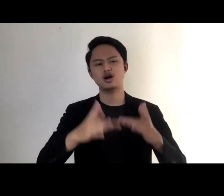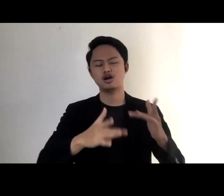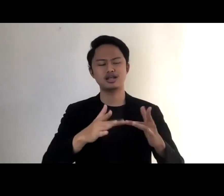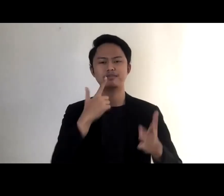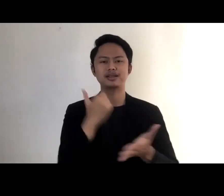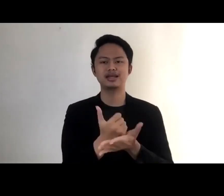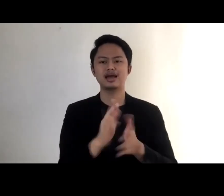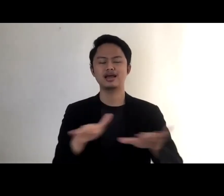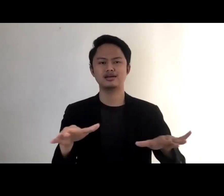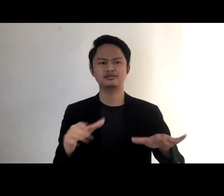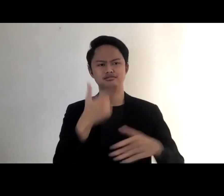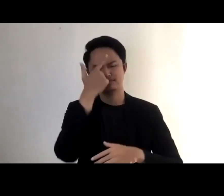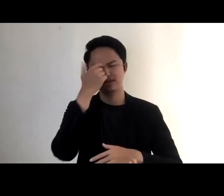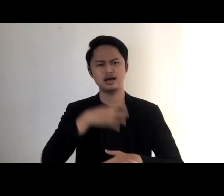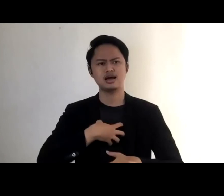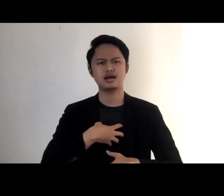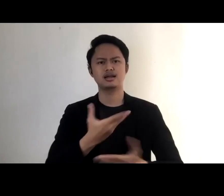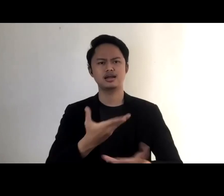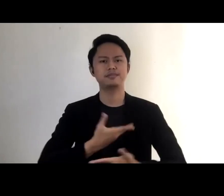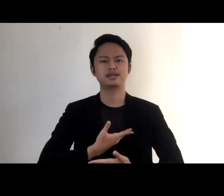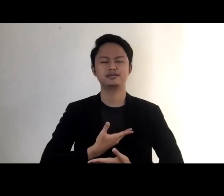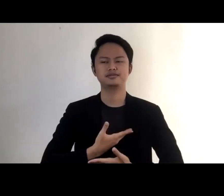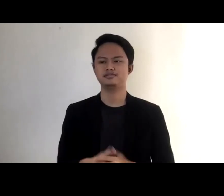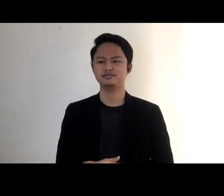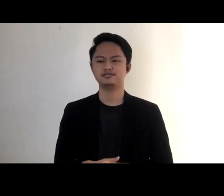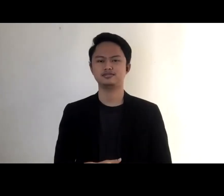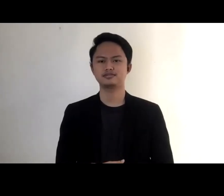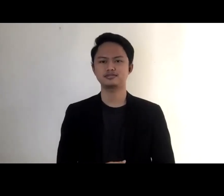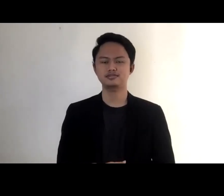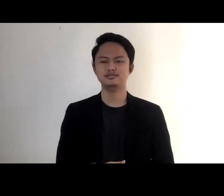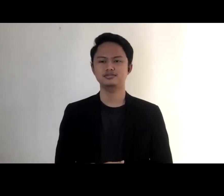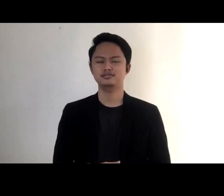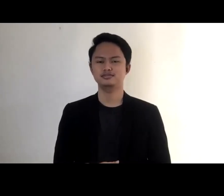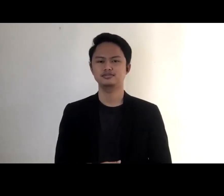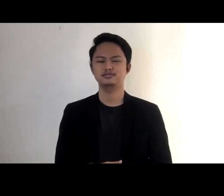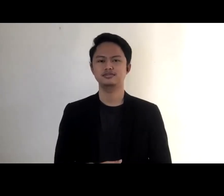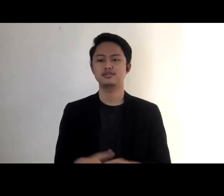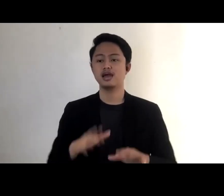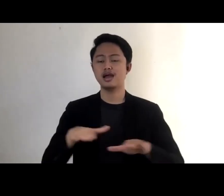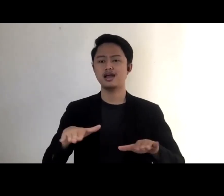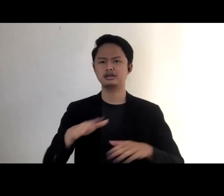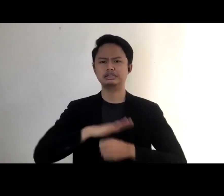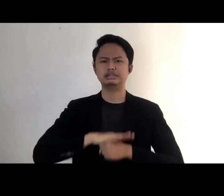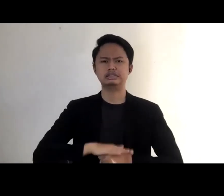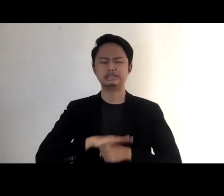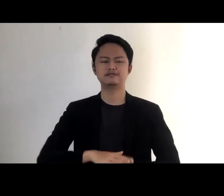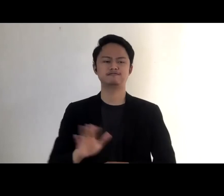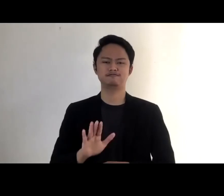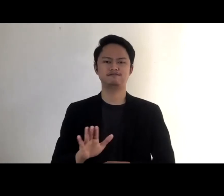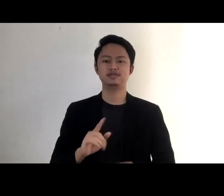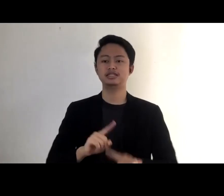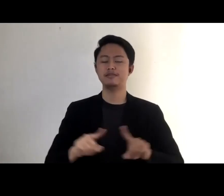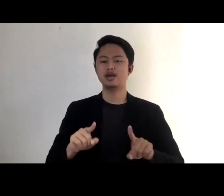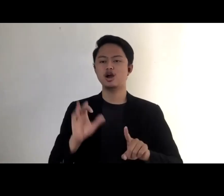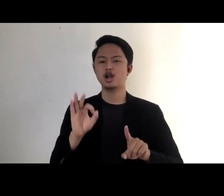belajarnya. Anak-anak terlindungi, anak-anak tidak berada di bawah tekanan. Tapi orang tua harus mendampingi secara